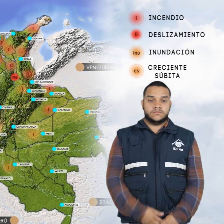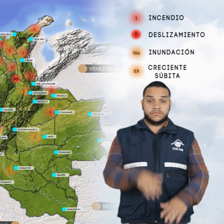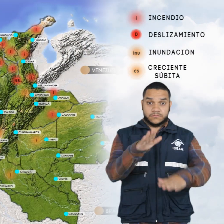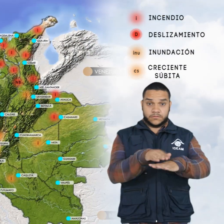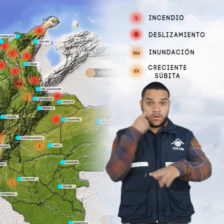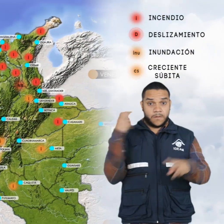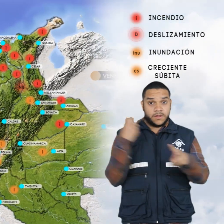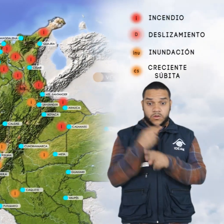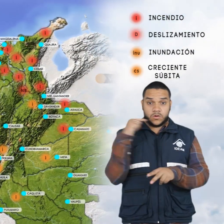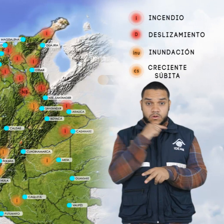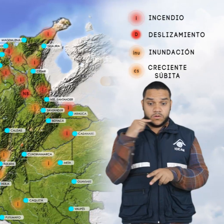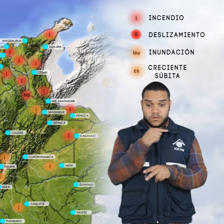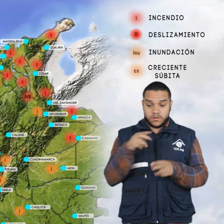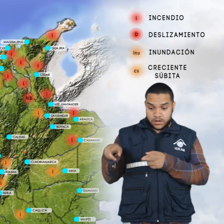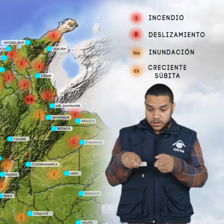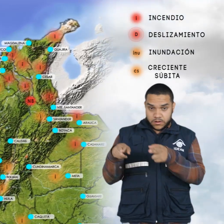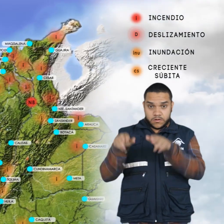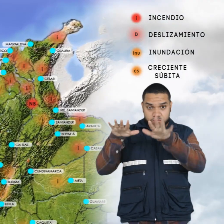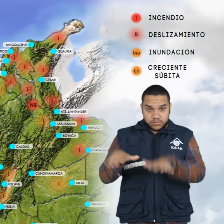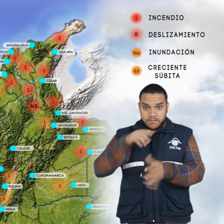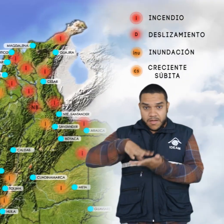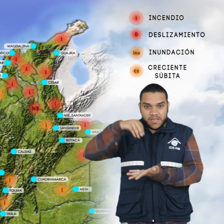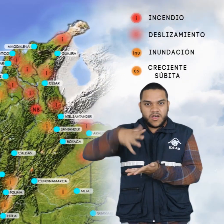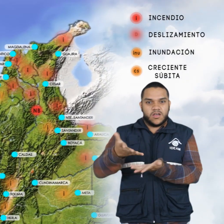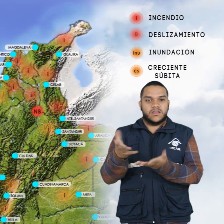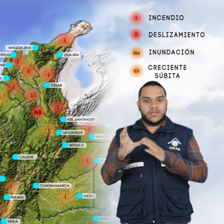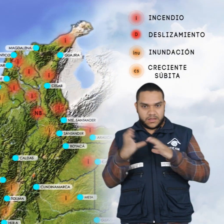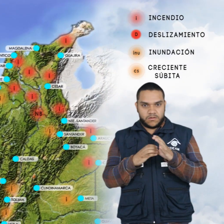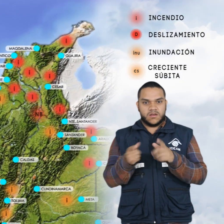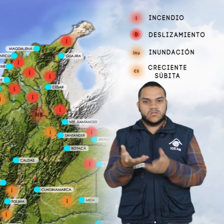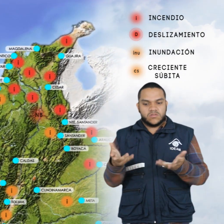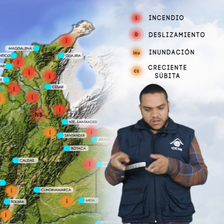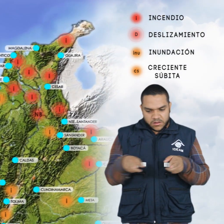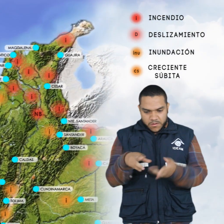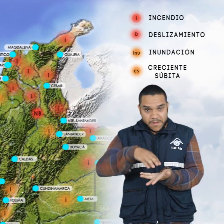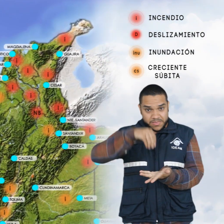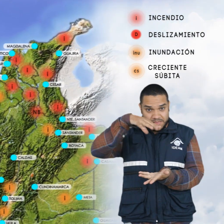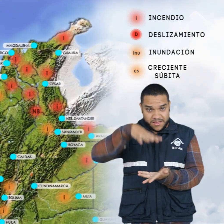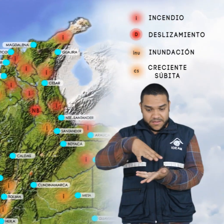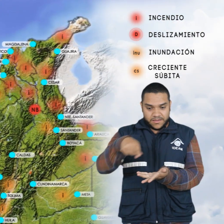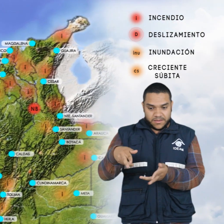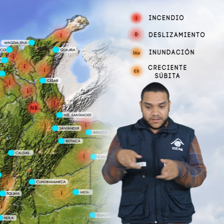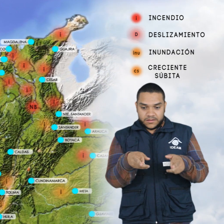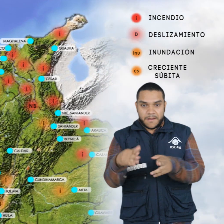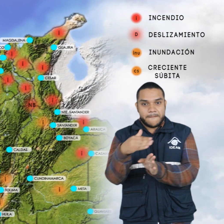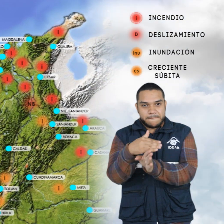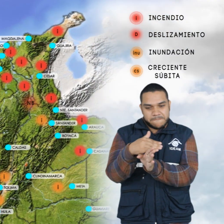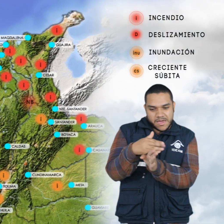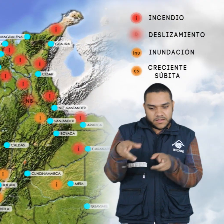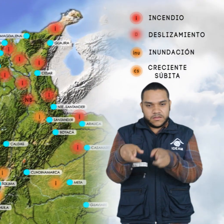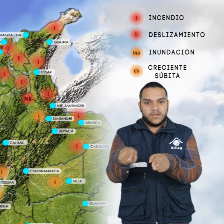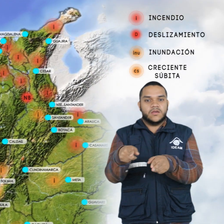En alerta roja por niveles bajos se encuentran los ríos Magdalena y Cauca. El río Magdalena, especialmente en la cuenca media